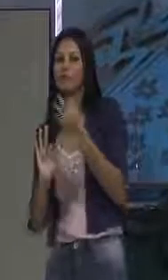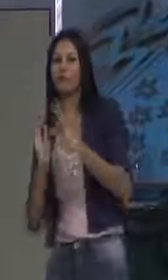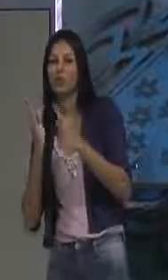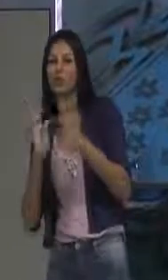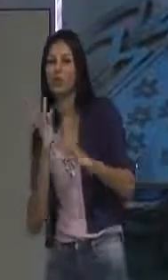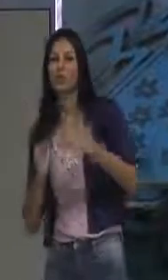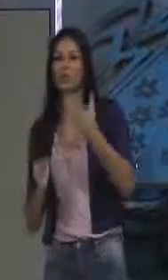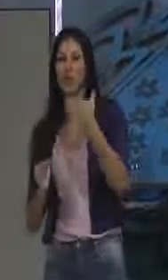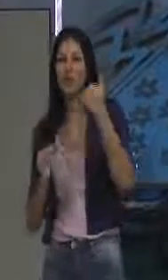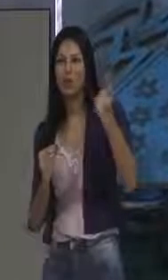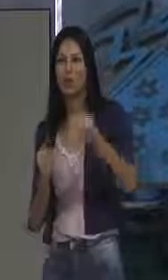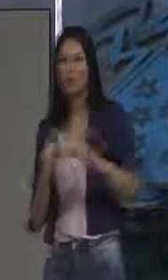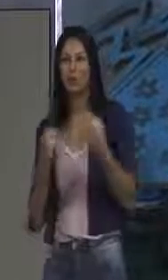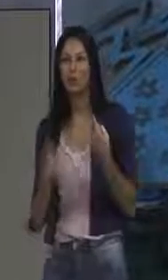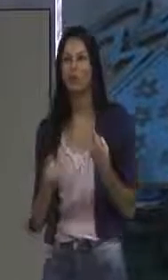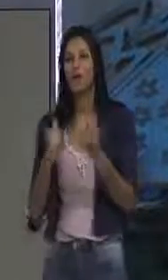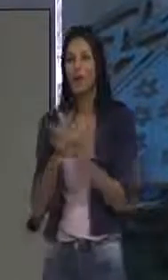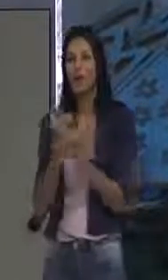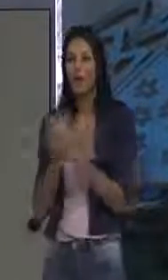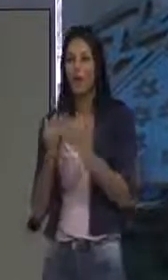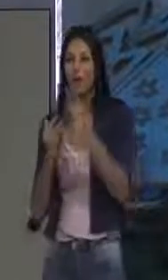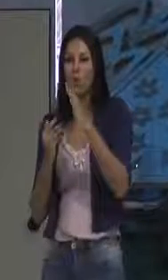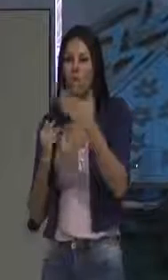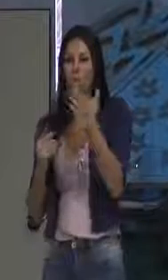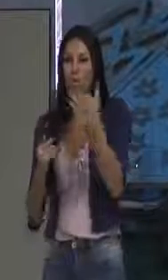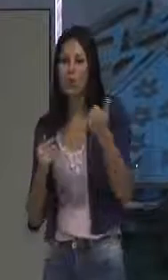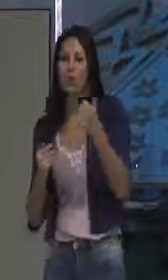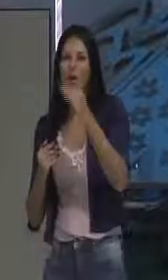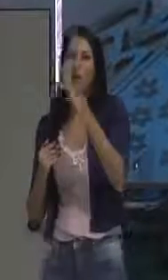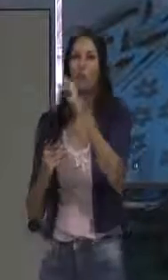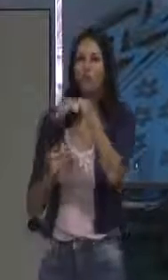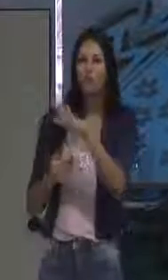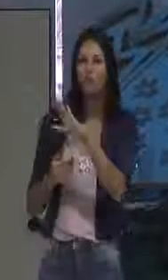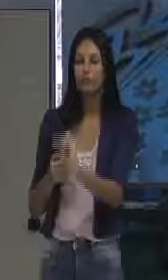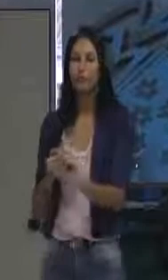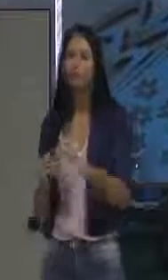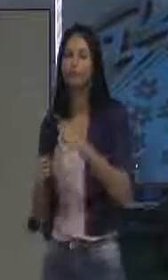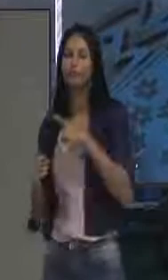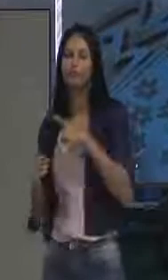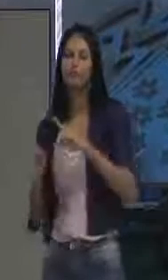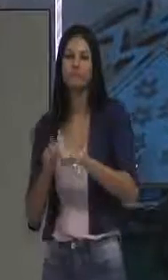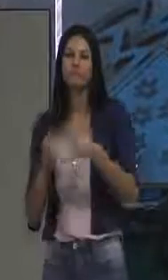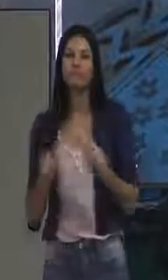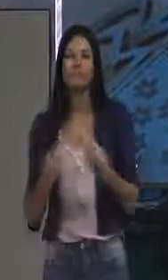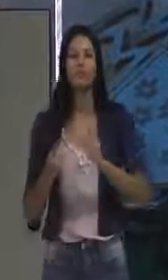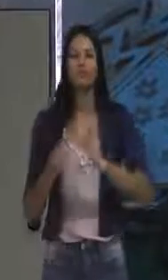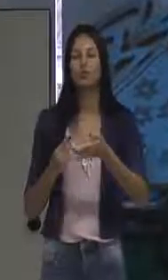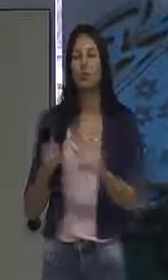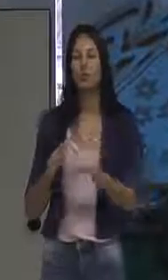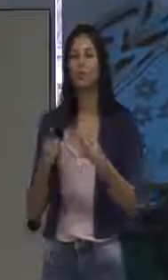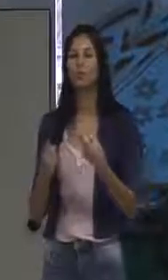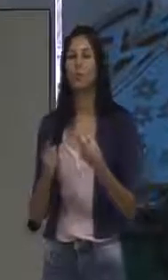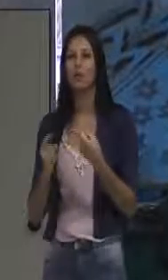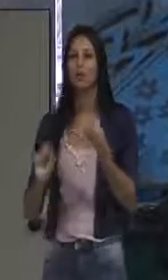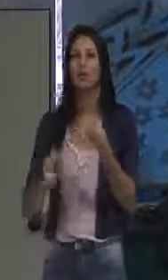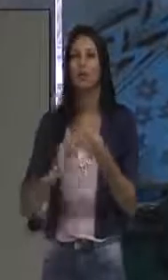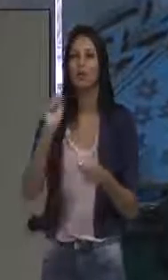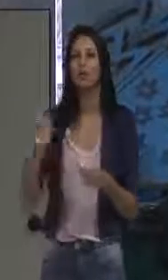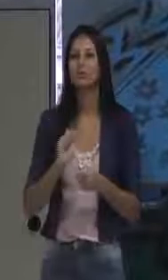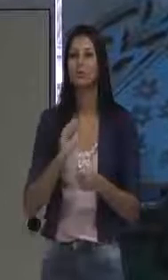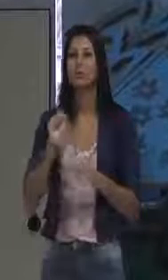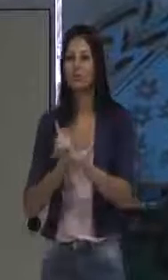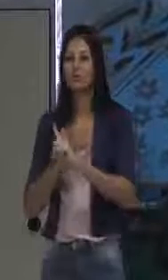com a qualidade do chamado cacau fino, orgânico. Não é? O mercado também hoje exige a questão da questão social, o fair